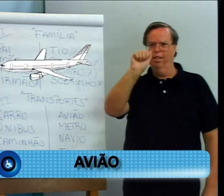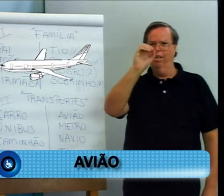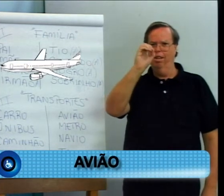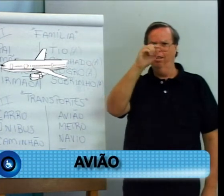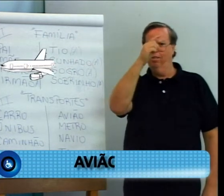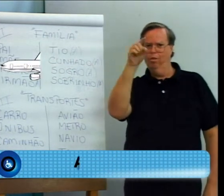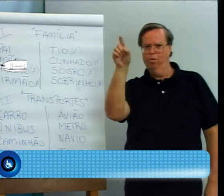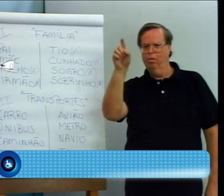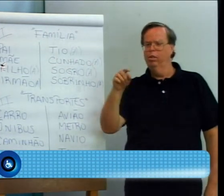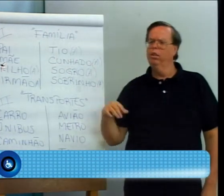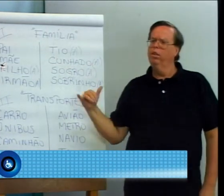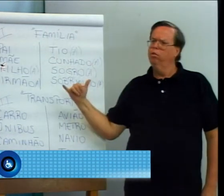Avião.